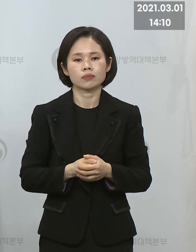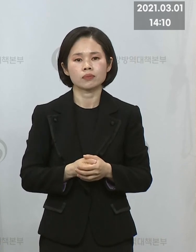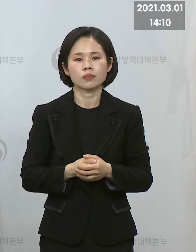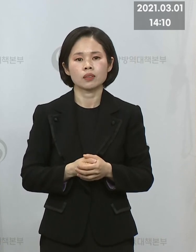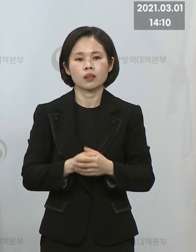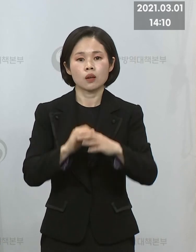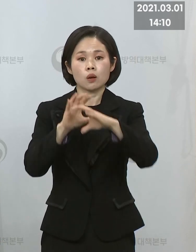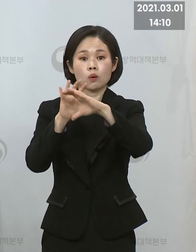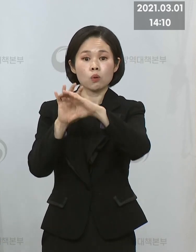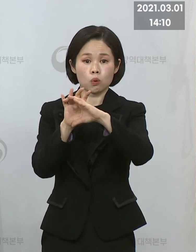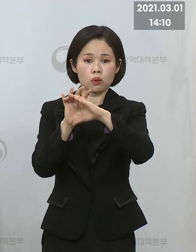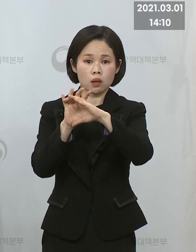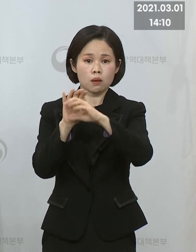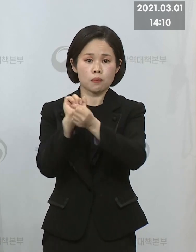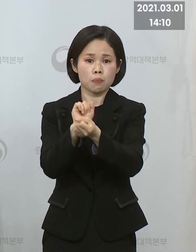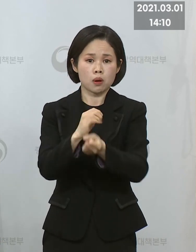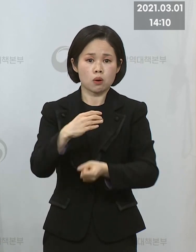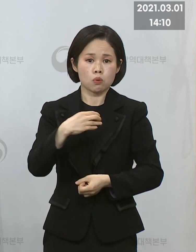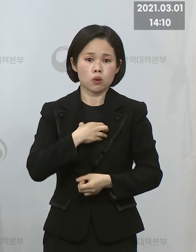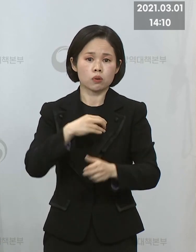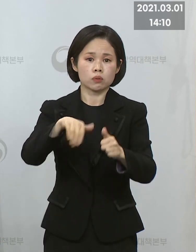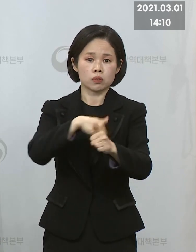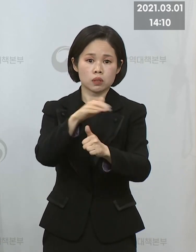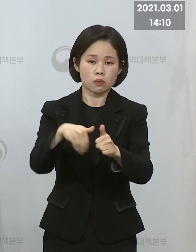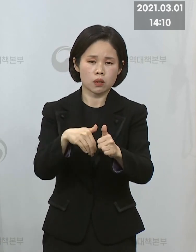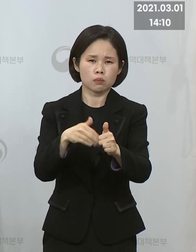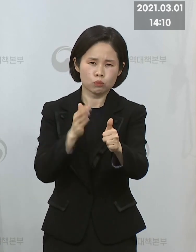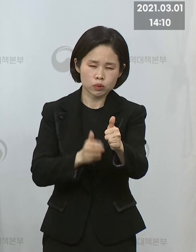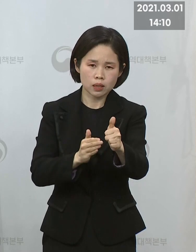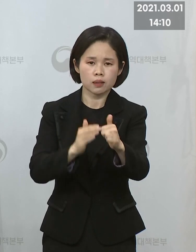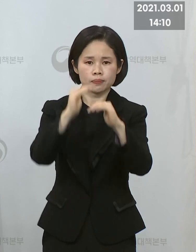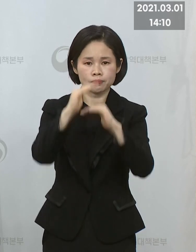코로나19의 위험 요인과 당부 사항에 대해서 설명을 드리겠습니다.